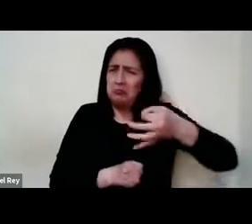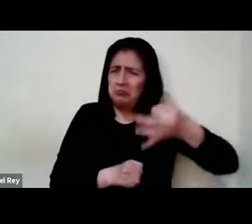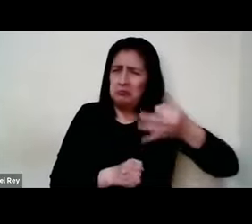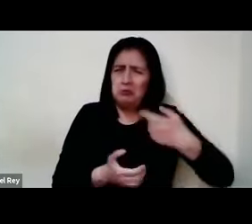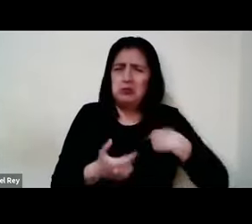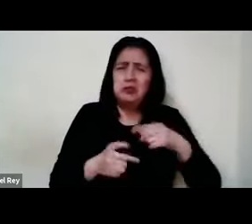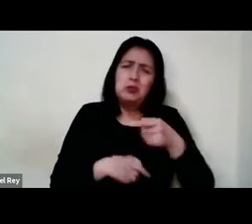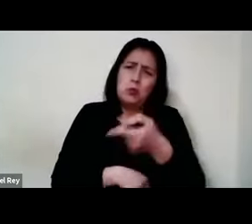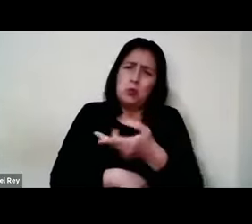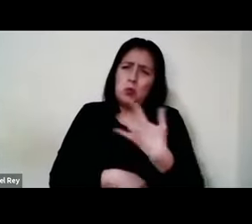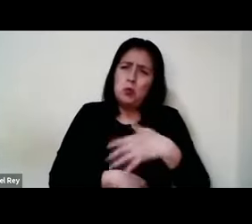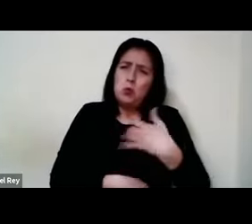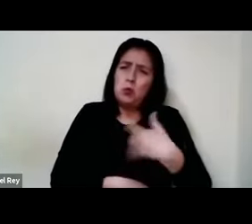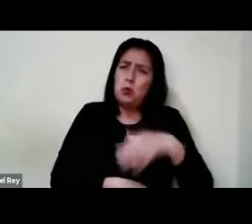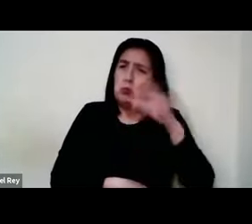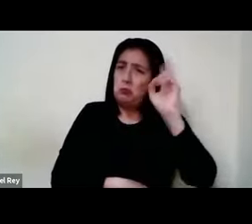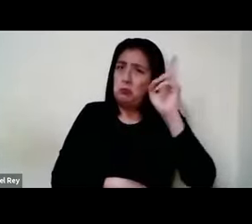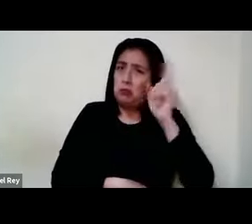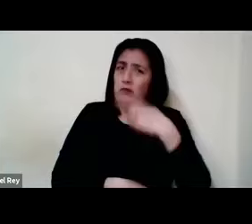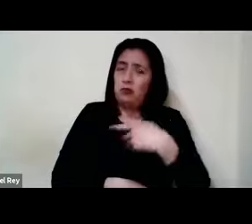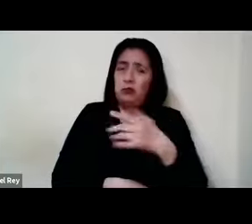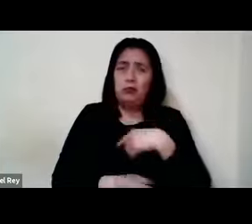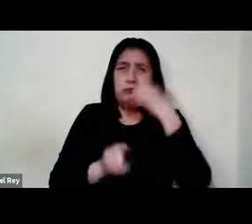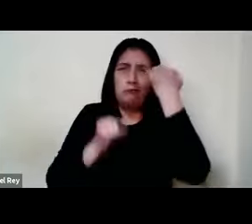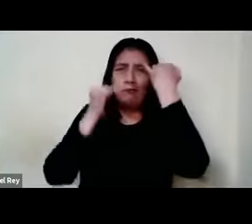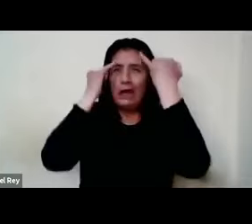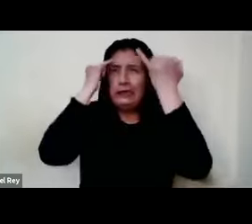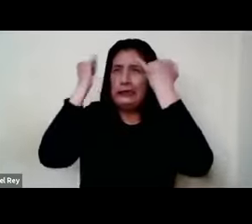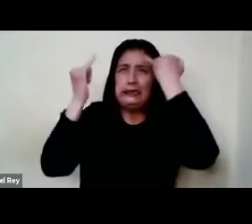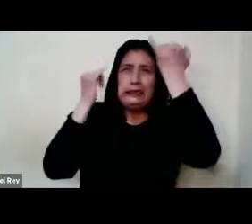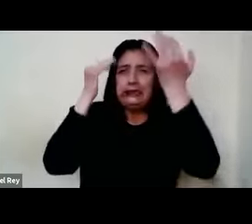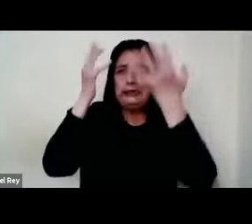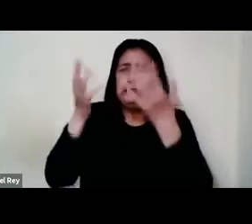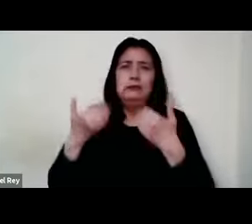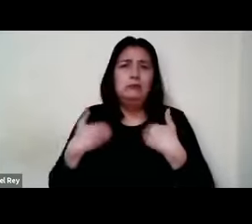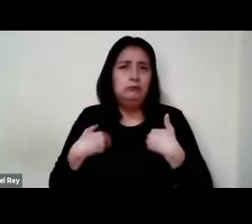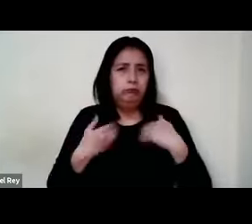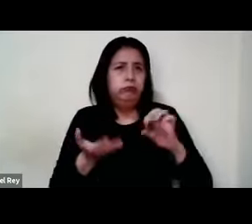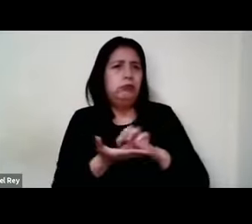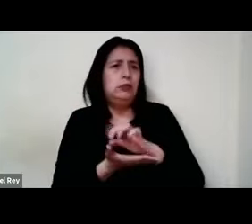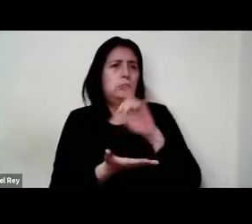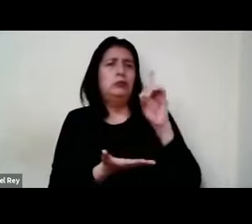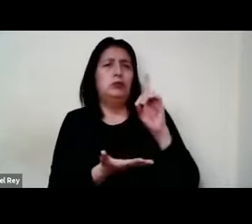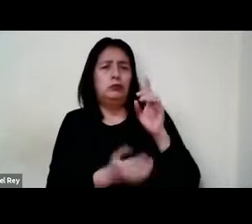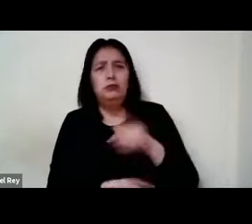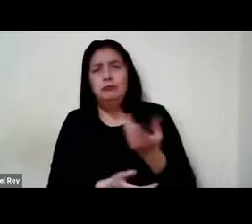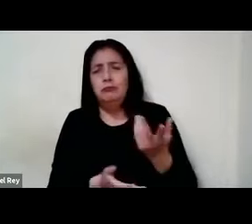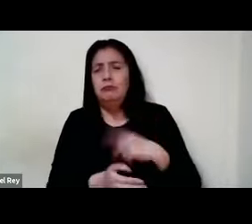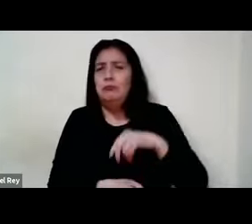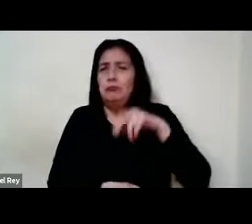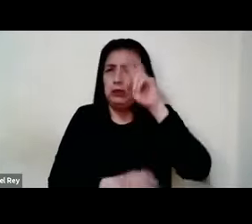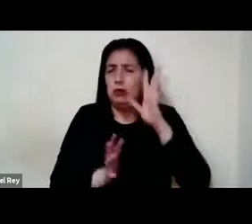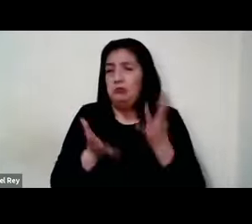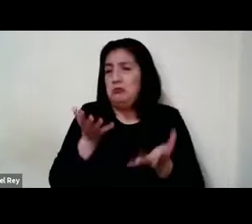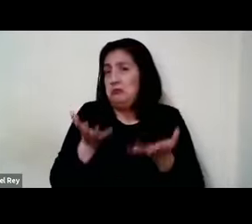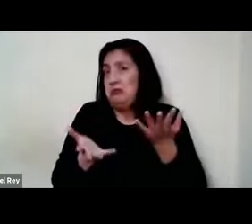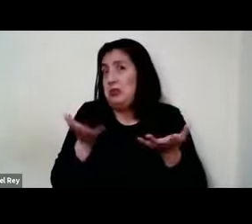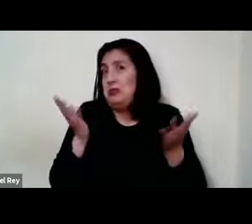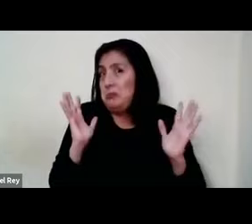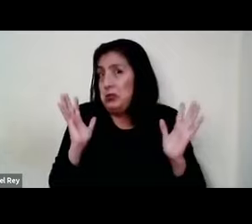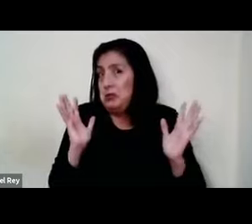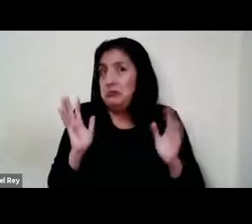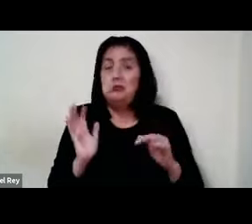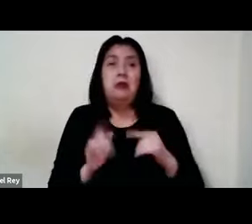ante uno de los profesores más creativos que tiene la educación peruana, si no quizás el más creativo que existe en